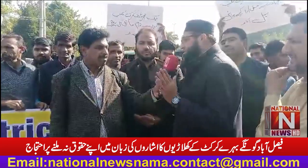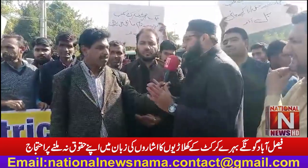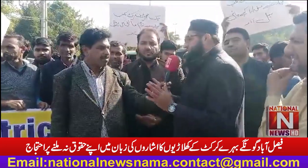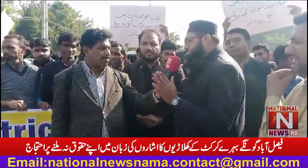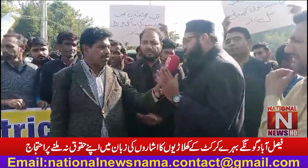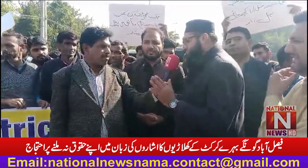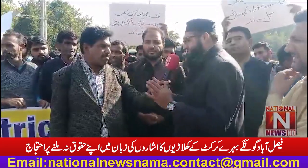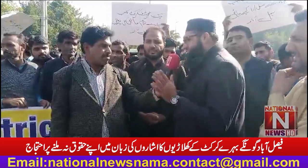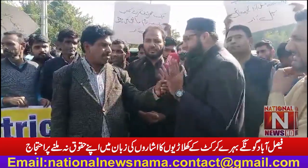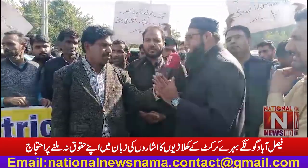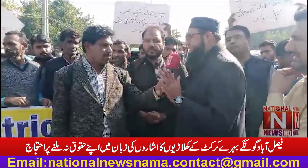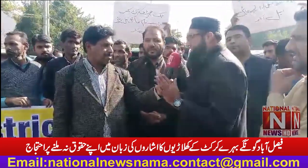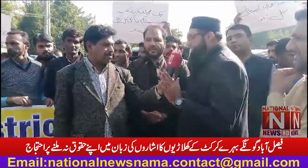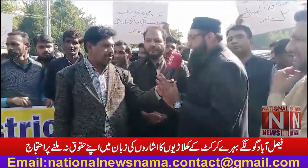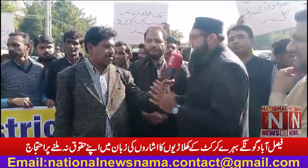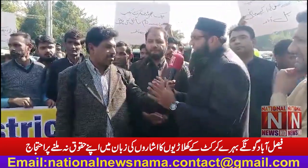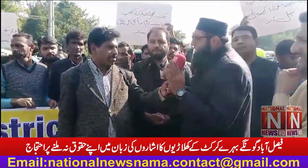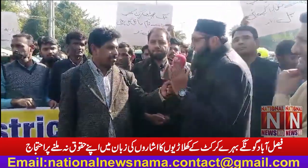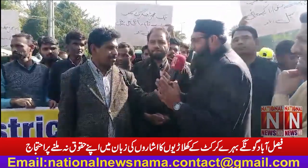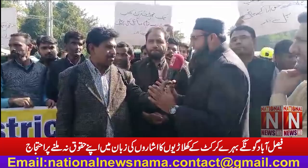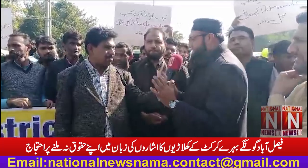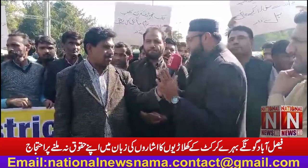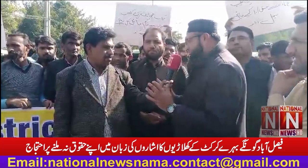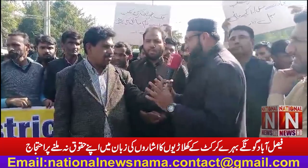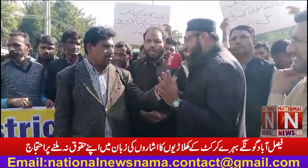प्रीप्टे